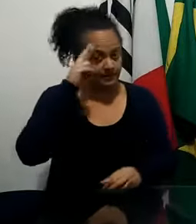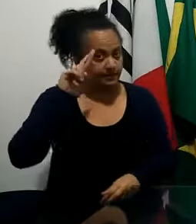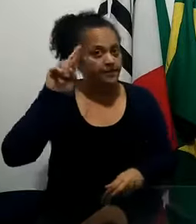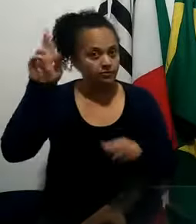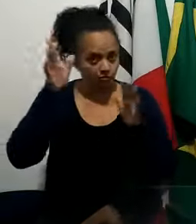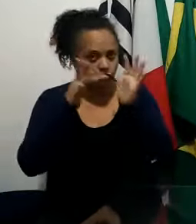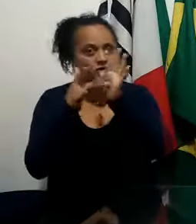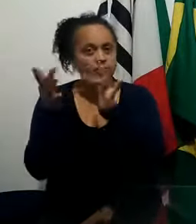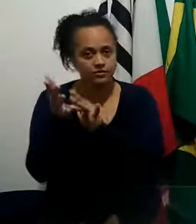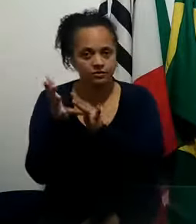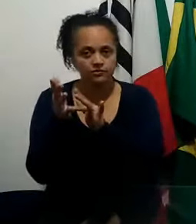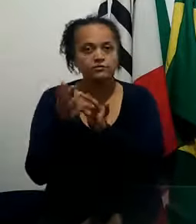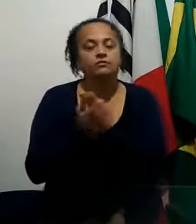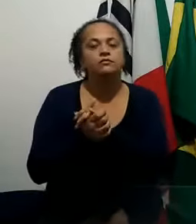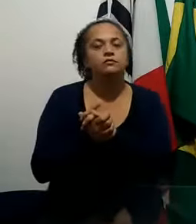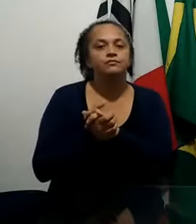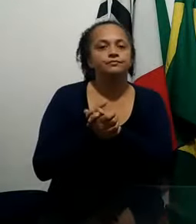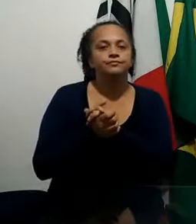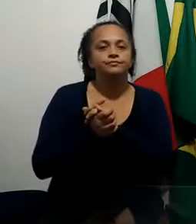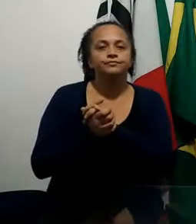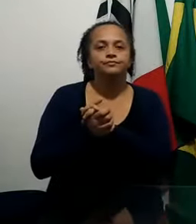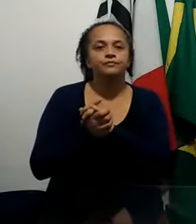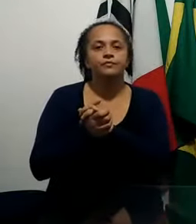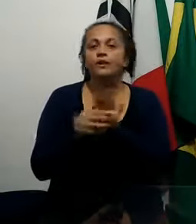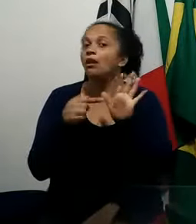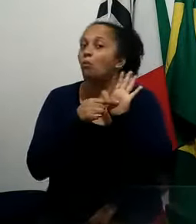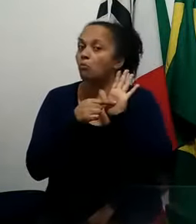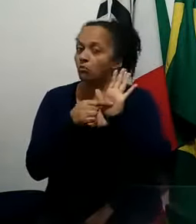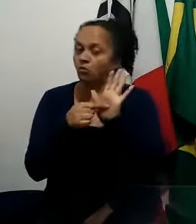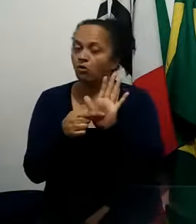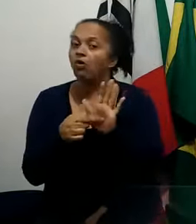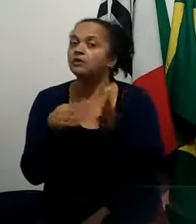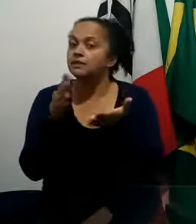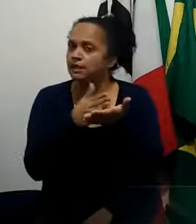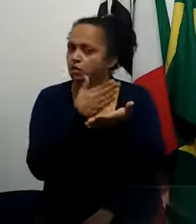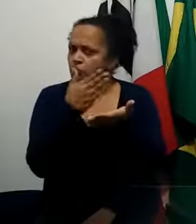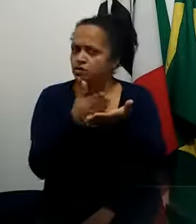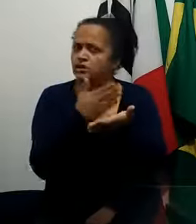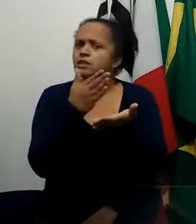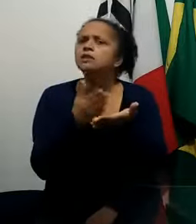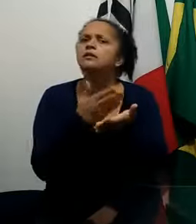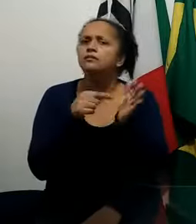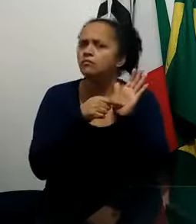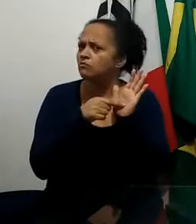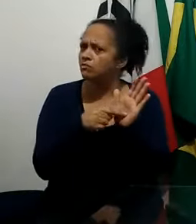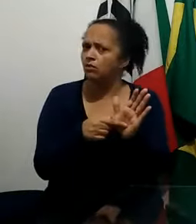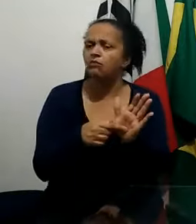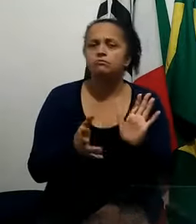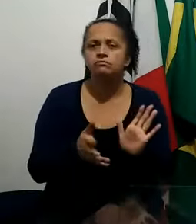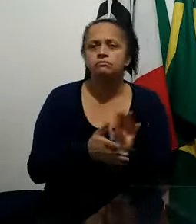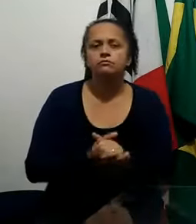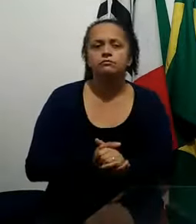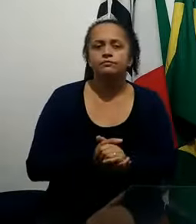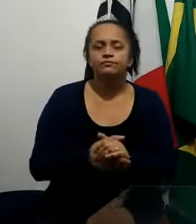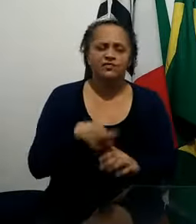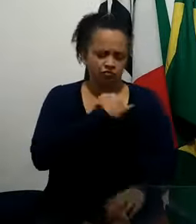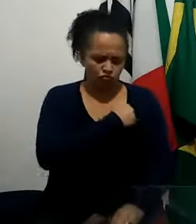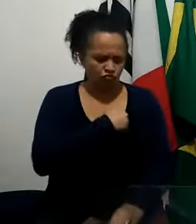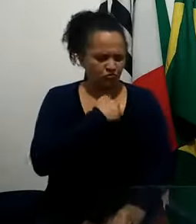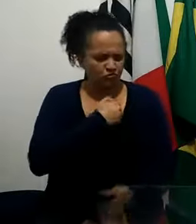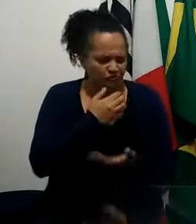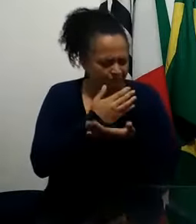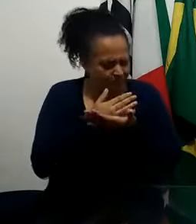na grande visão, ele abre o livro que estava com selos, né? E João começou a chorar